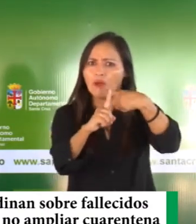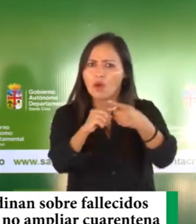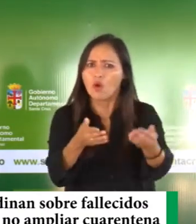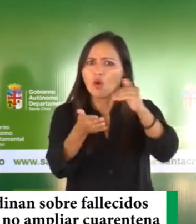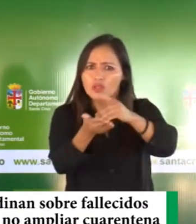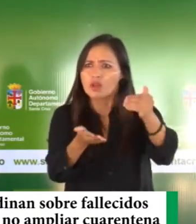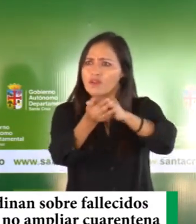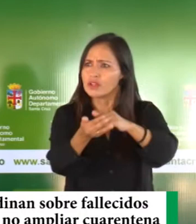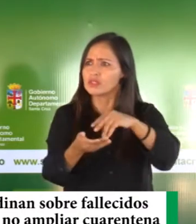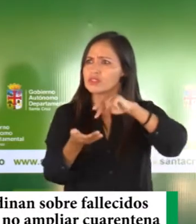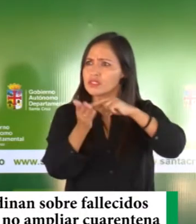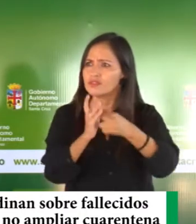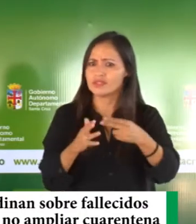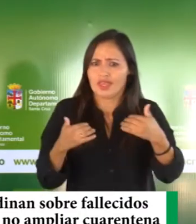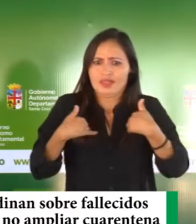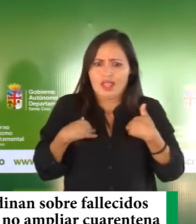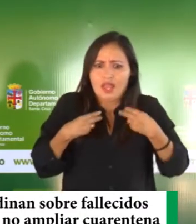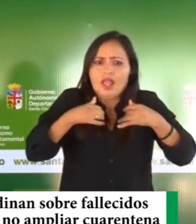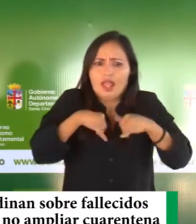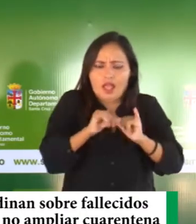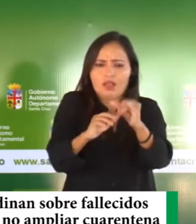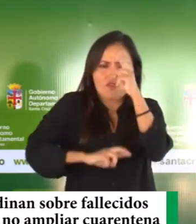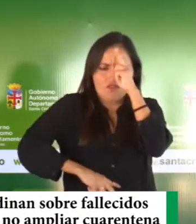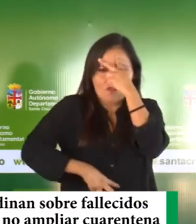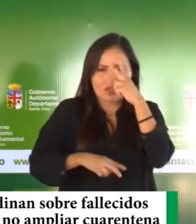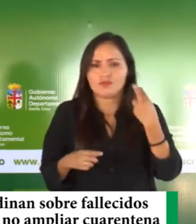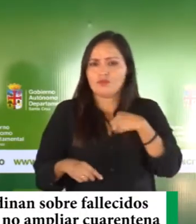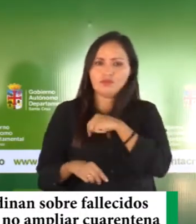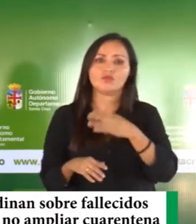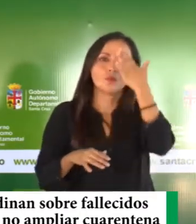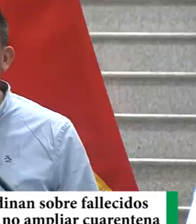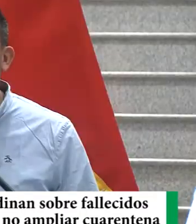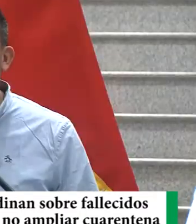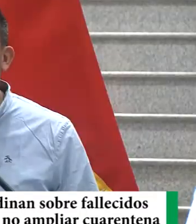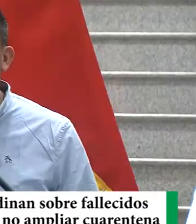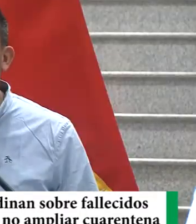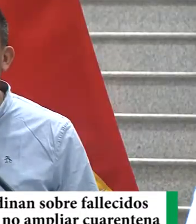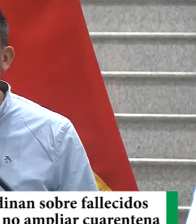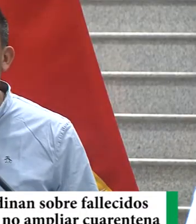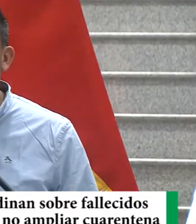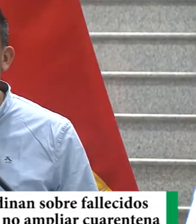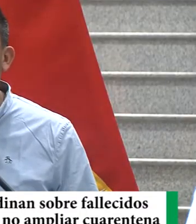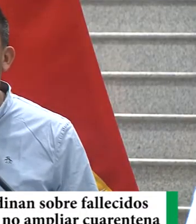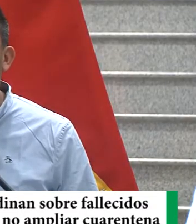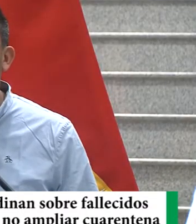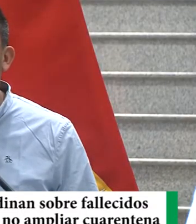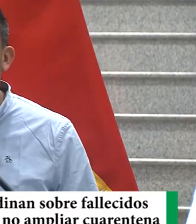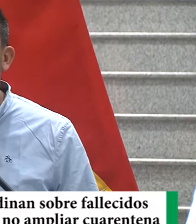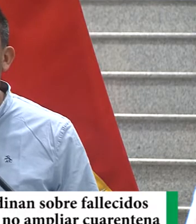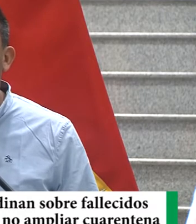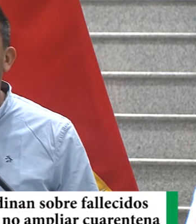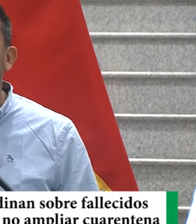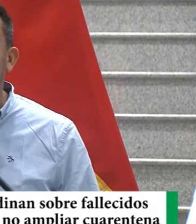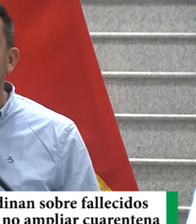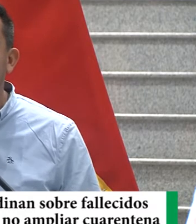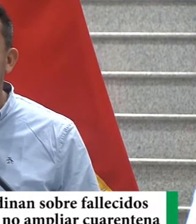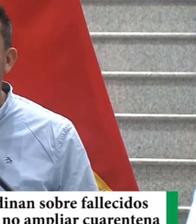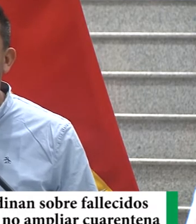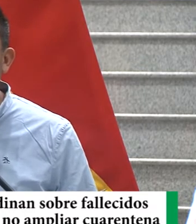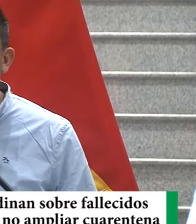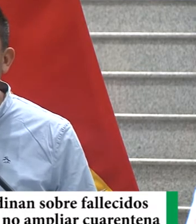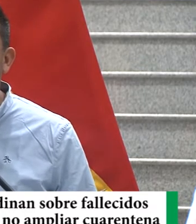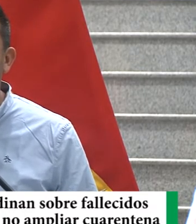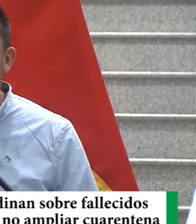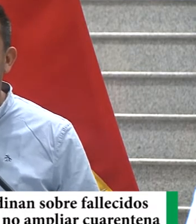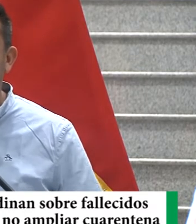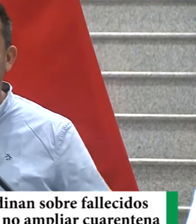esa paciente todavía tiene virus y puede transmitir y la seguimos teniendo internada. Y se rumoreaba hasta finales del mes de abril, si me puede aclarar esta